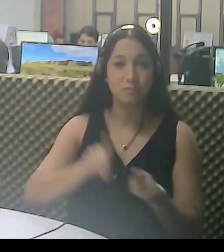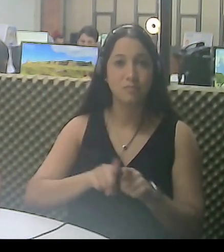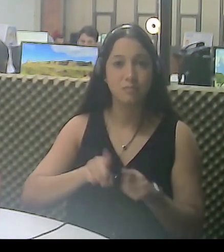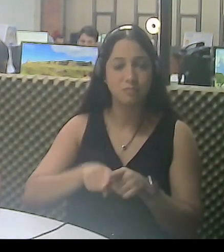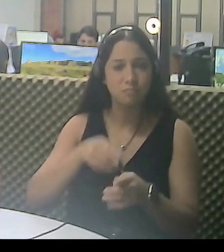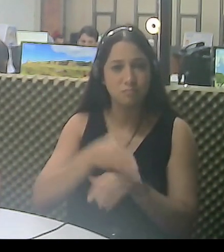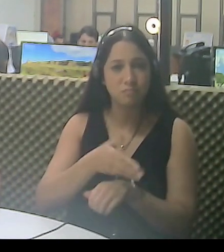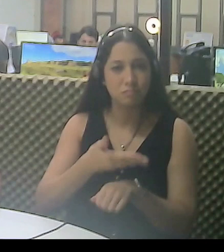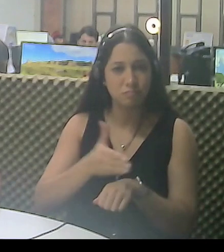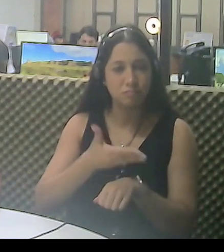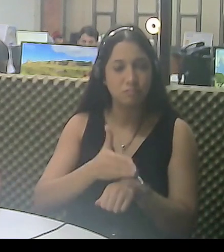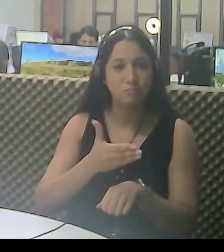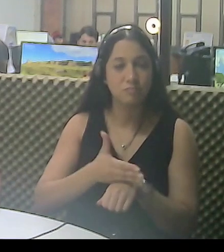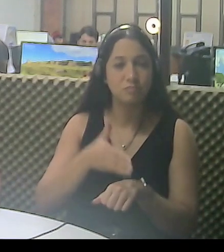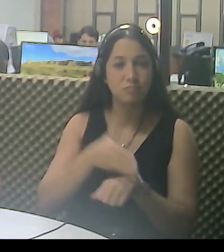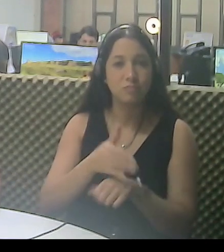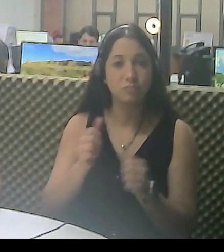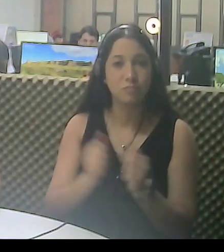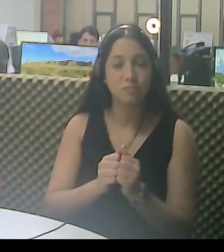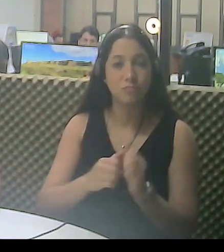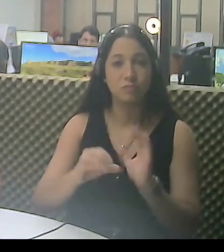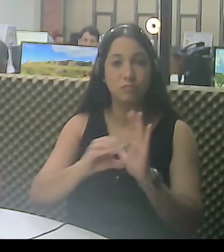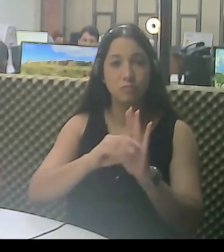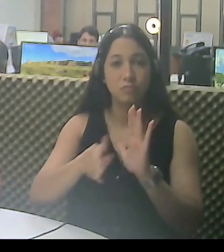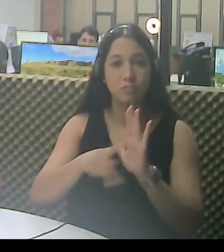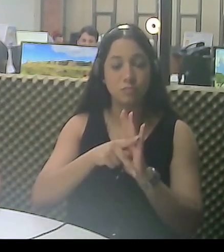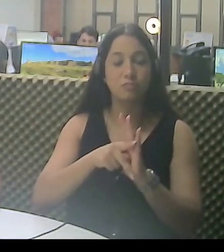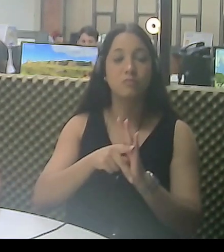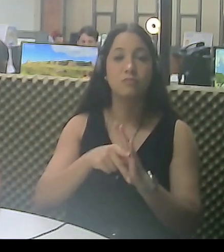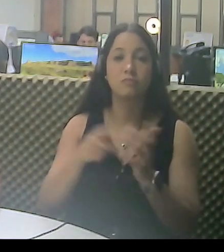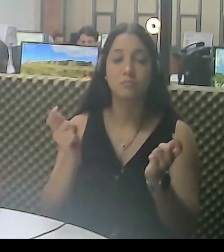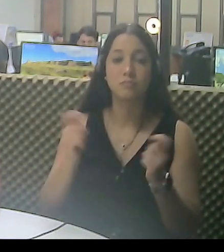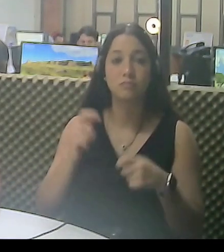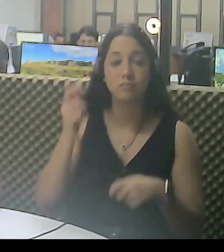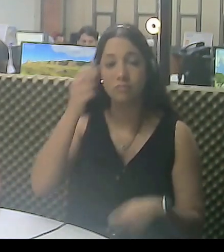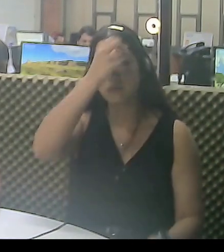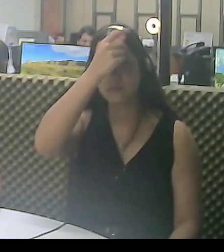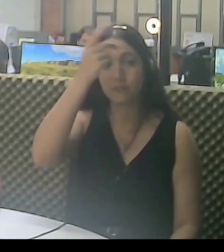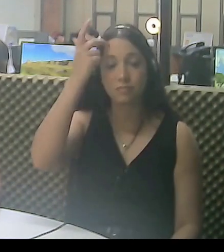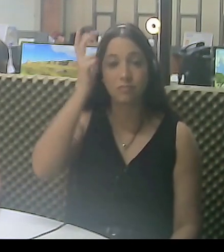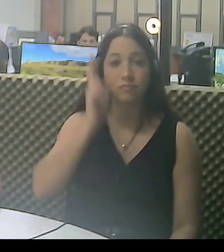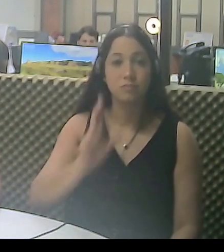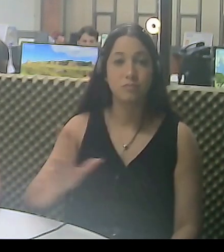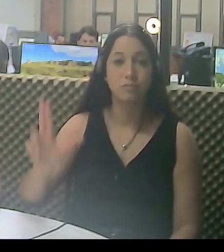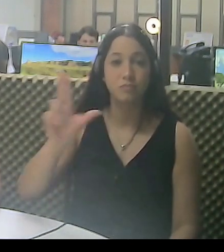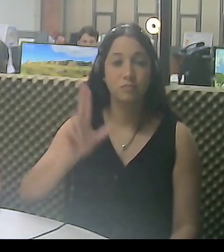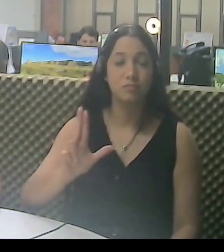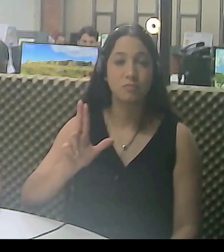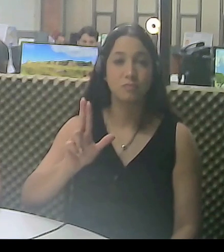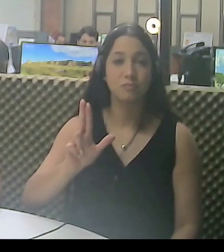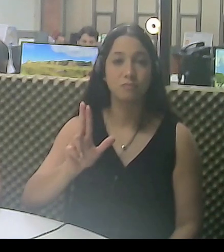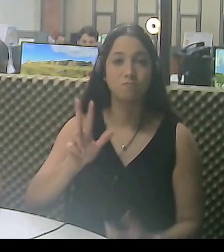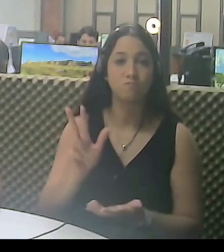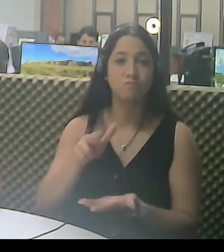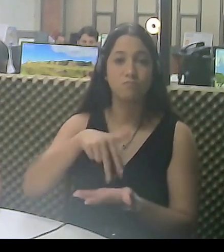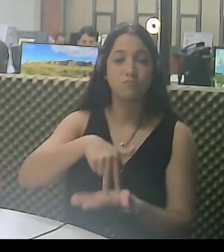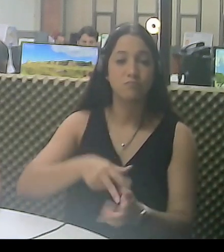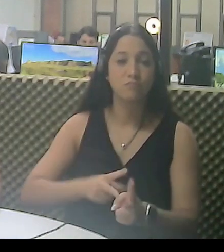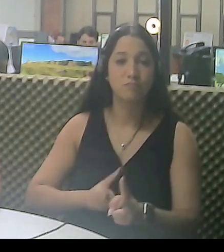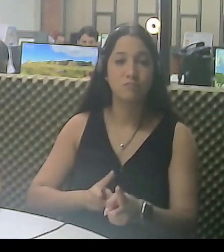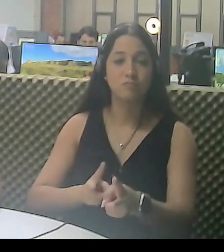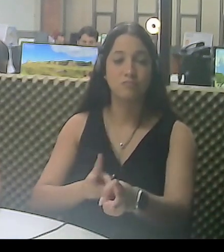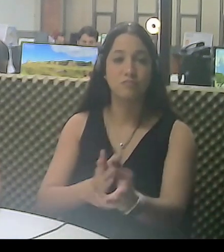com esse movimento da governança, com e tudo mais, para que a Prefeitura de Uberlândia se consolide e mantenha-se